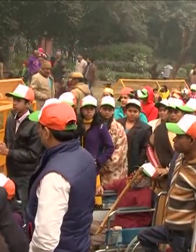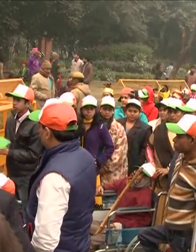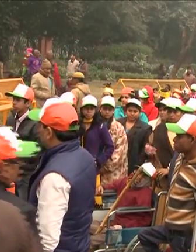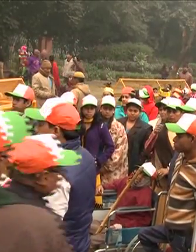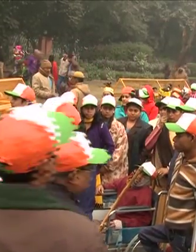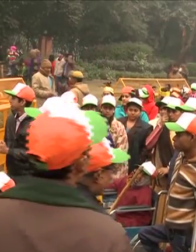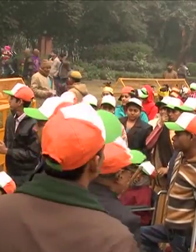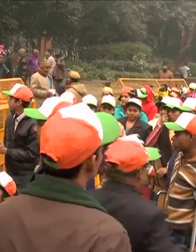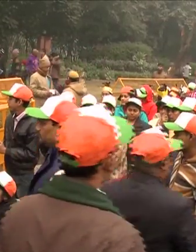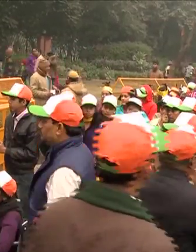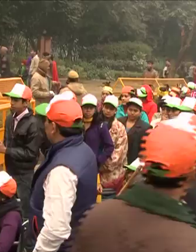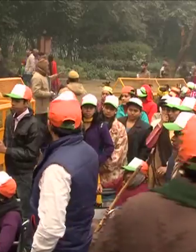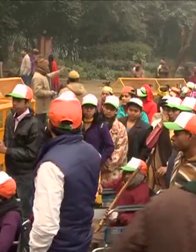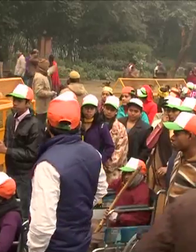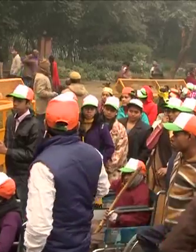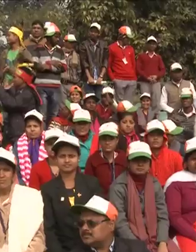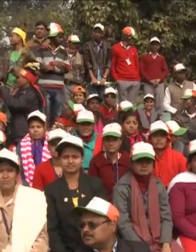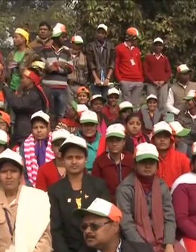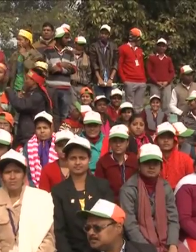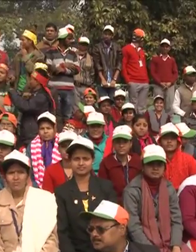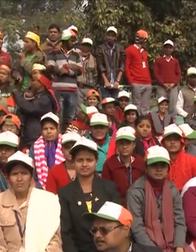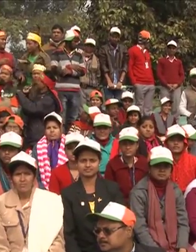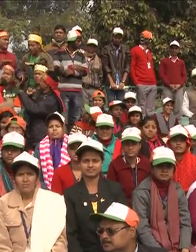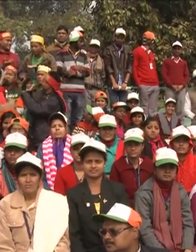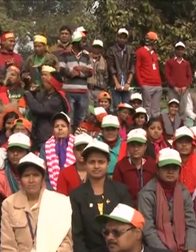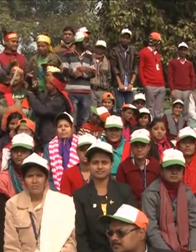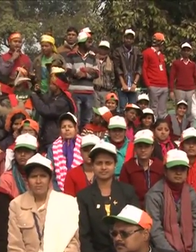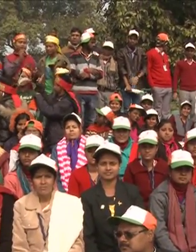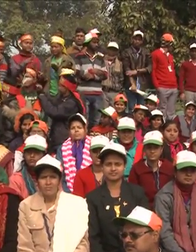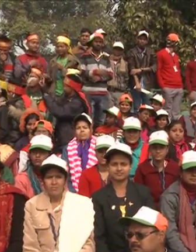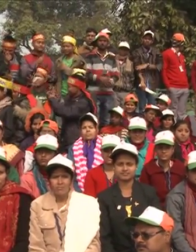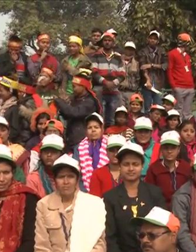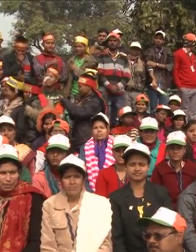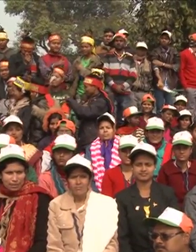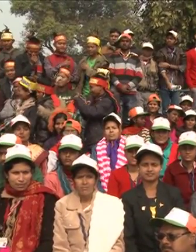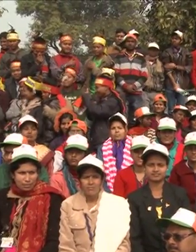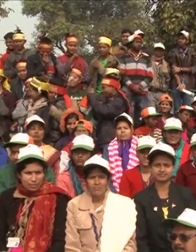एनआईओएस द्वारा इन दिव्यांगों के लिए राजपथ के 20 नंबर अहाते में परेड देखने के विशेष प्रबंध भी किए गए।